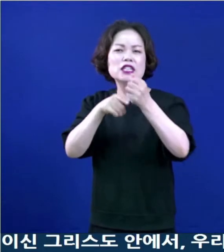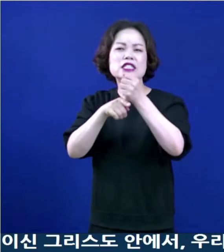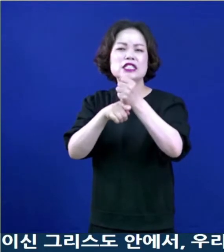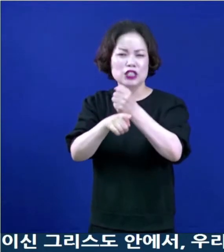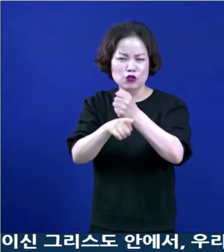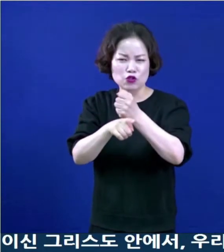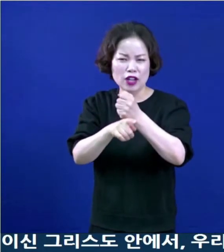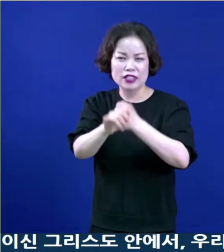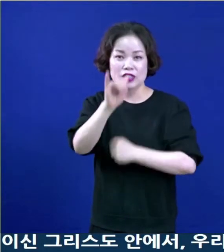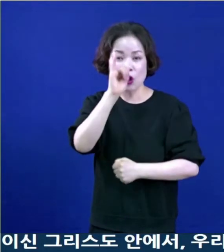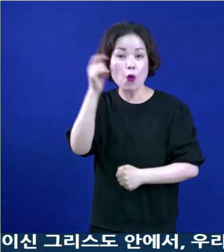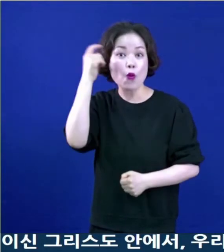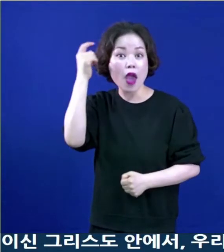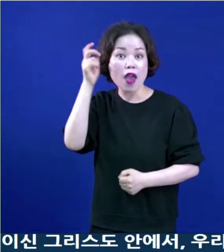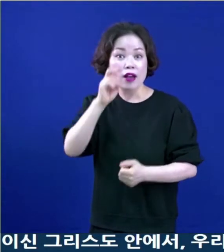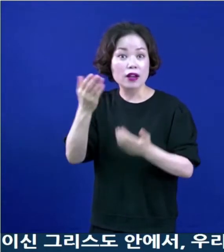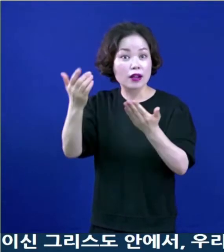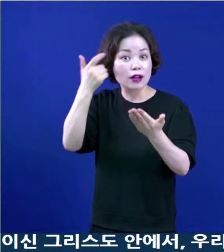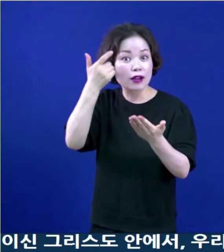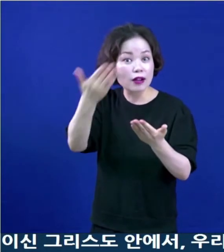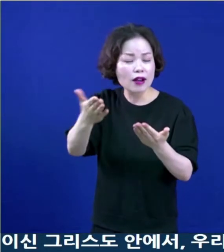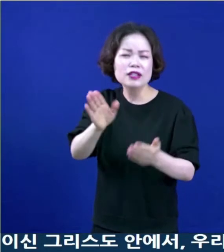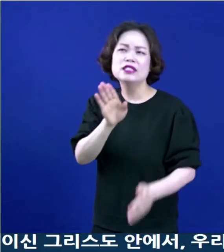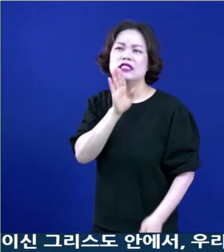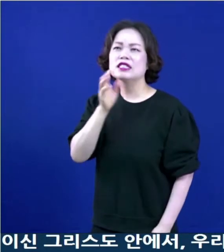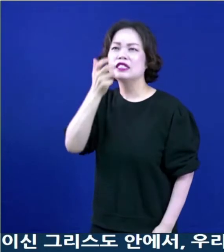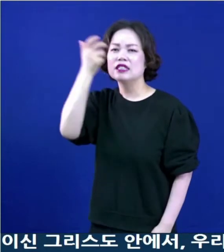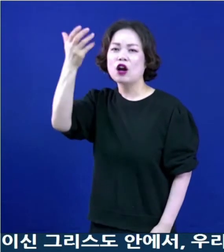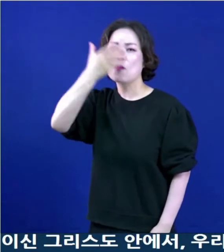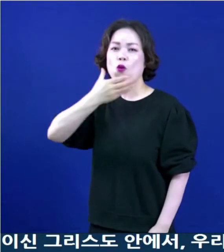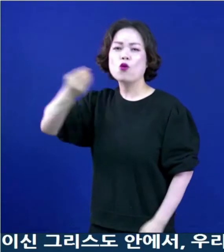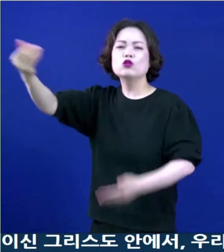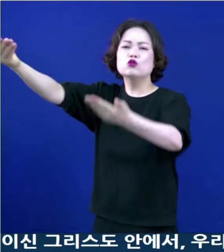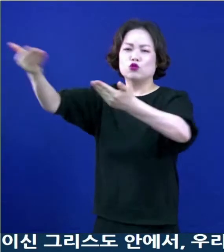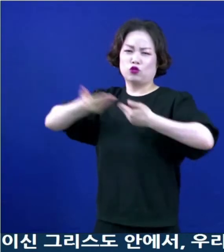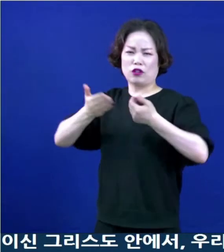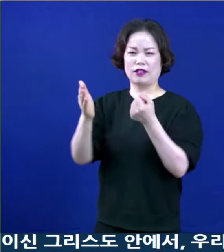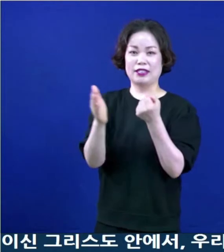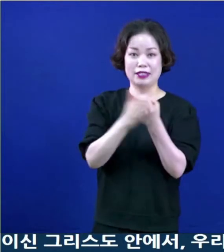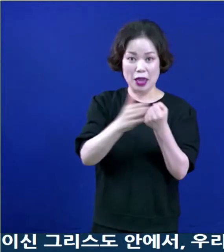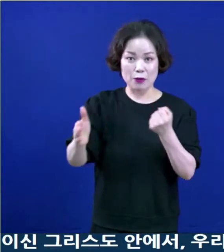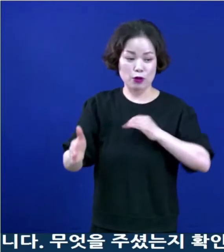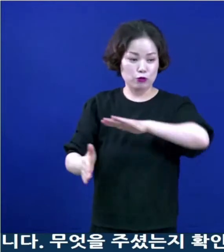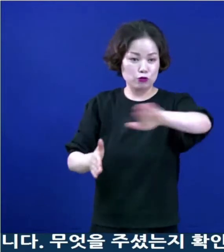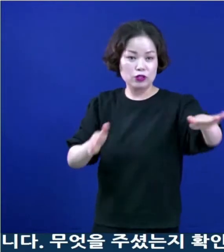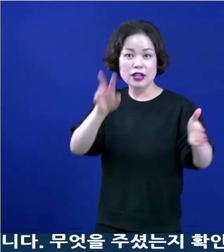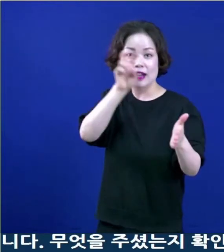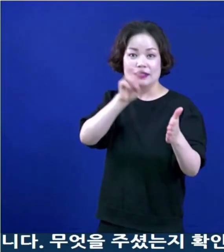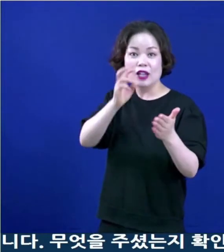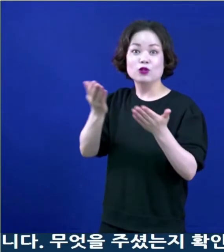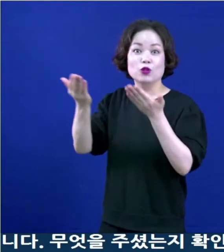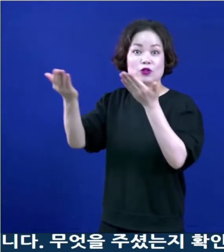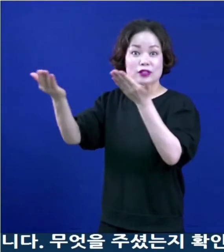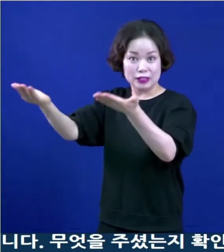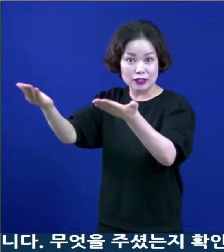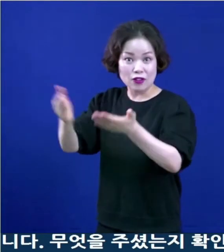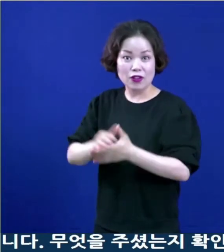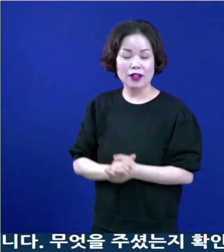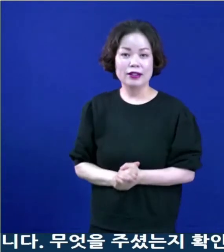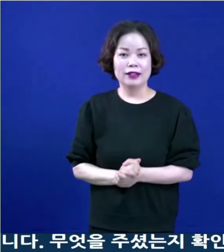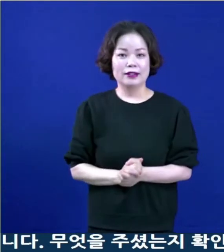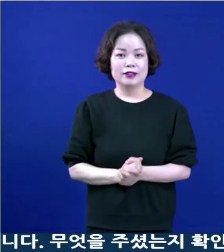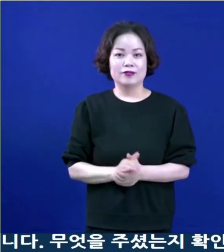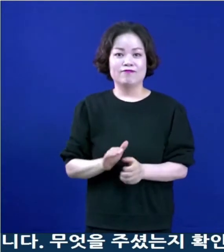나오는 거죠. 왜 찬송합니까? 신령한 복을 주셨기 때문에 찬송한다는 것이죠.